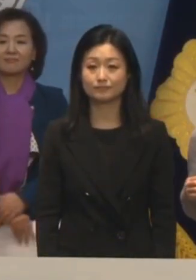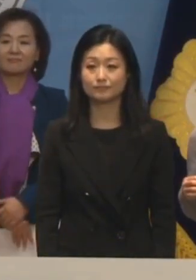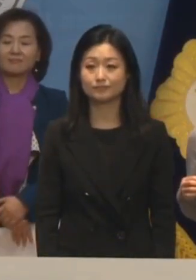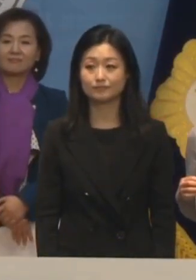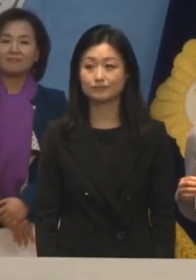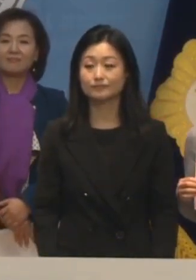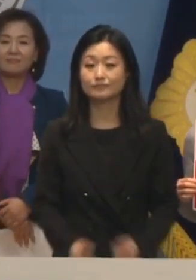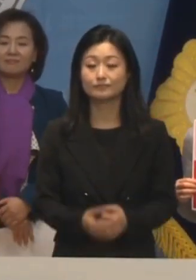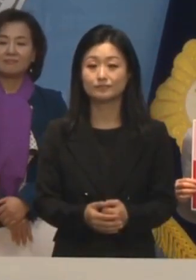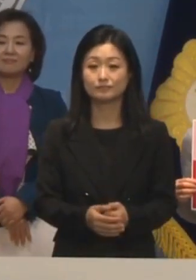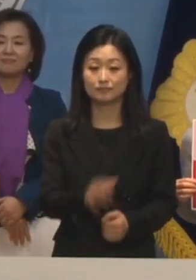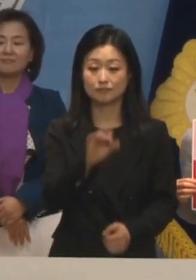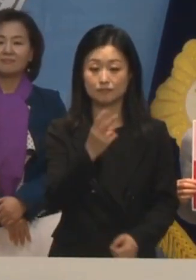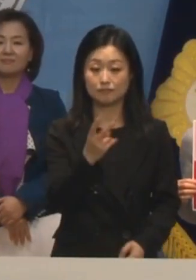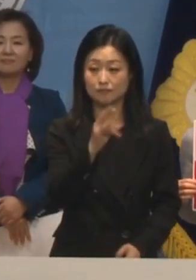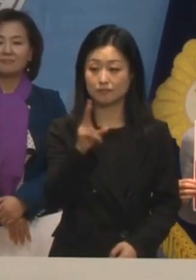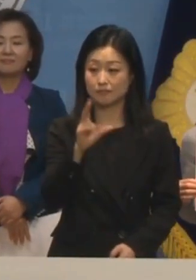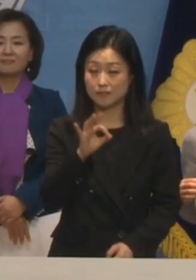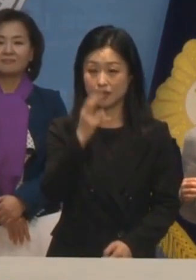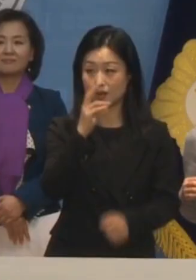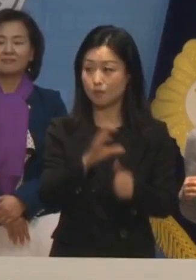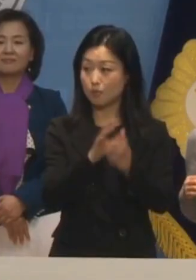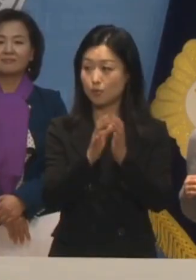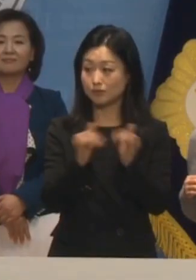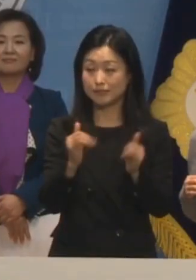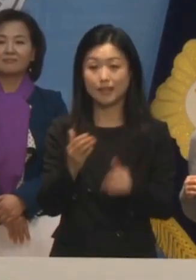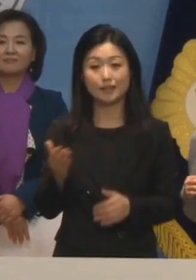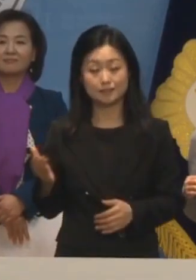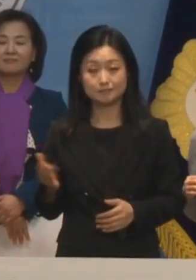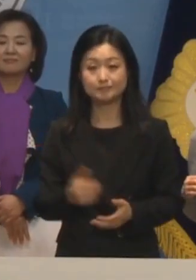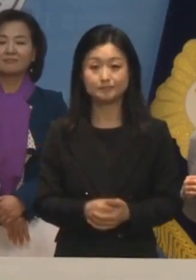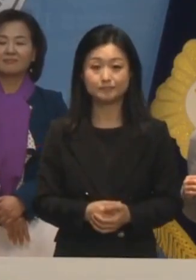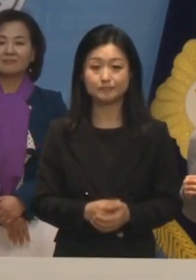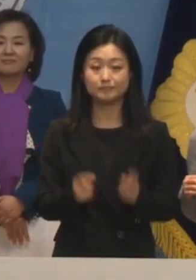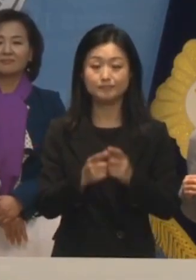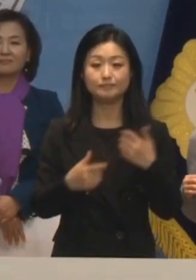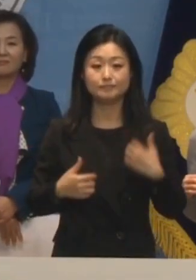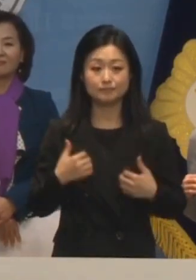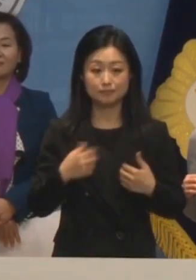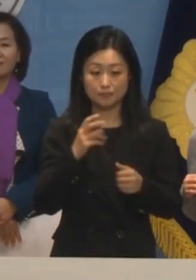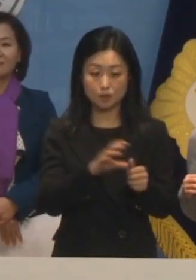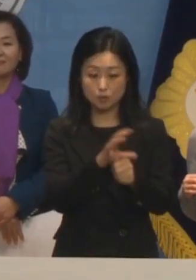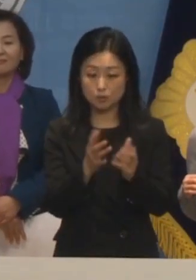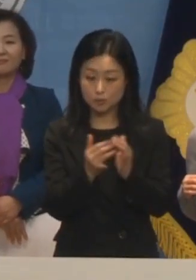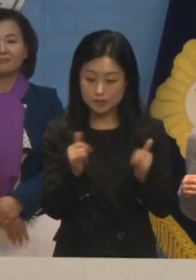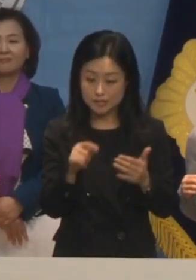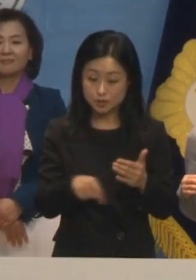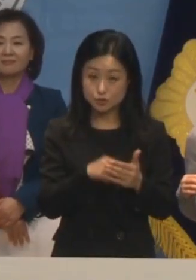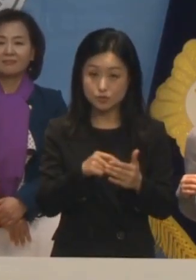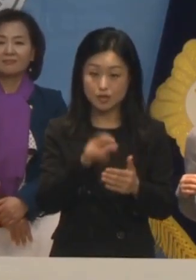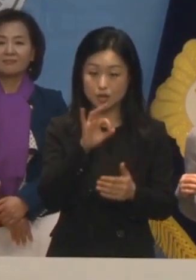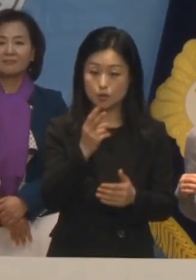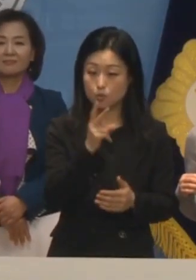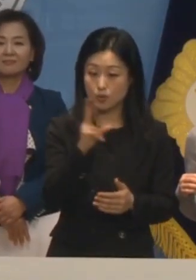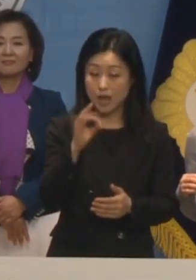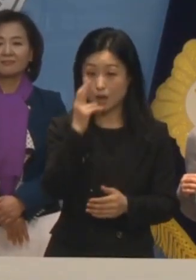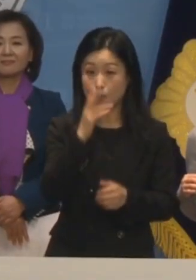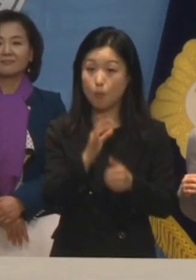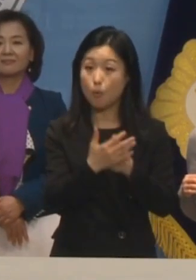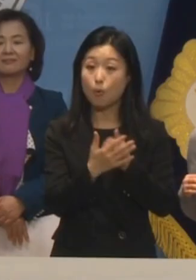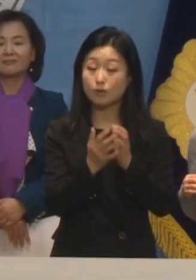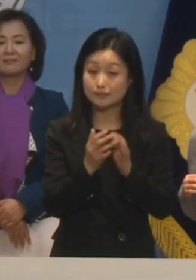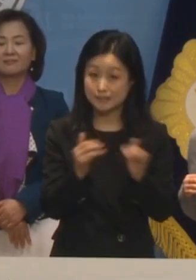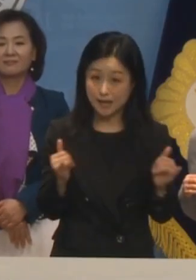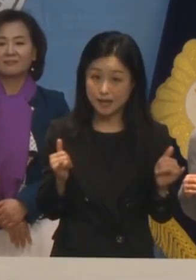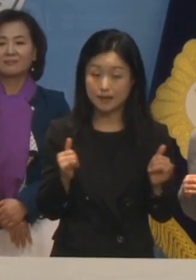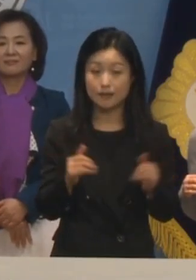네, 요양보호사 전지현입니다. 돌봄노동자 중에 다수를 차지하는 요양보호사의 경우